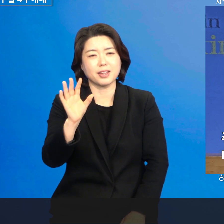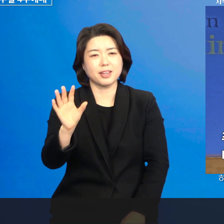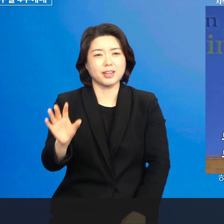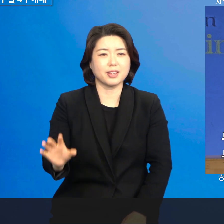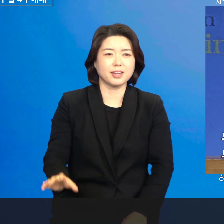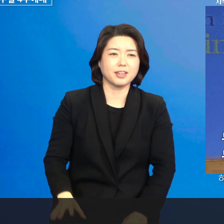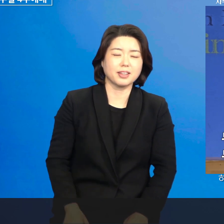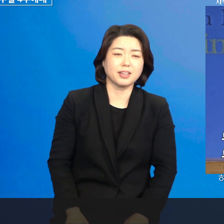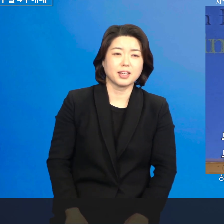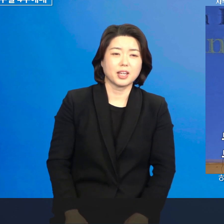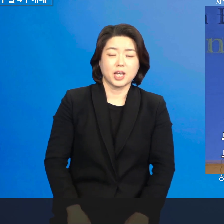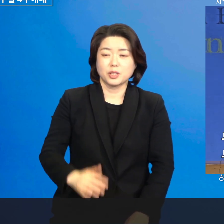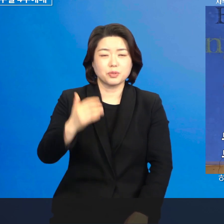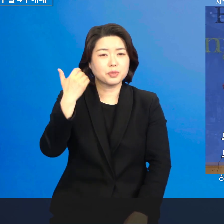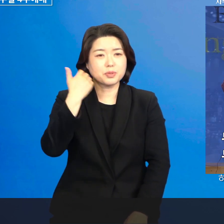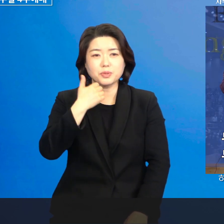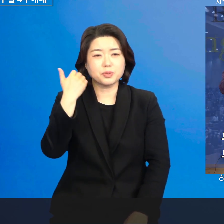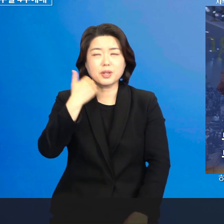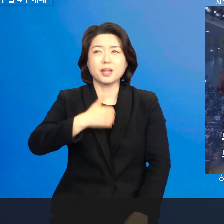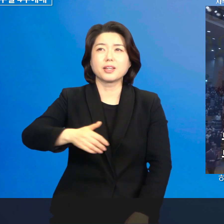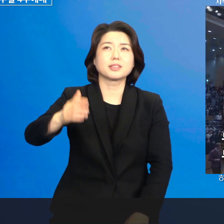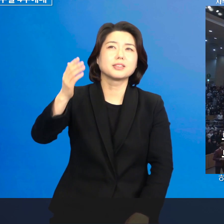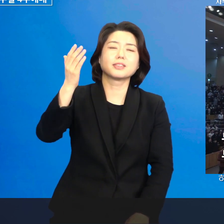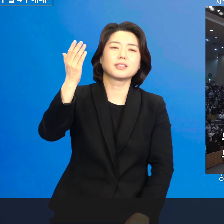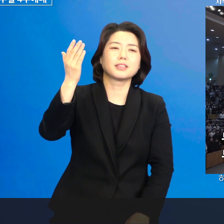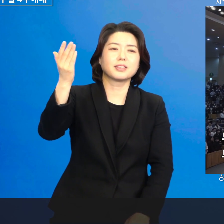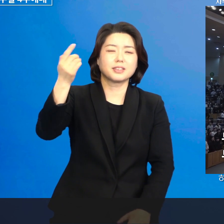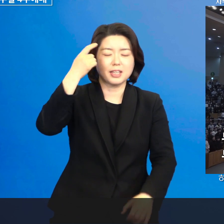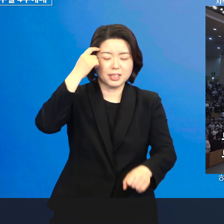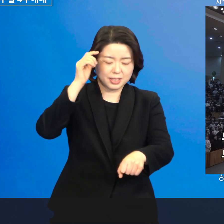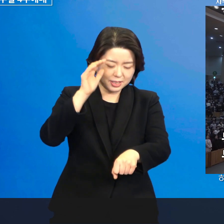진을 깨닫고 누나는